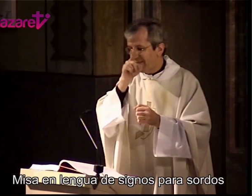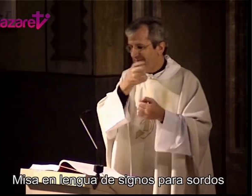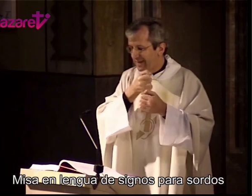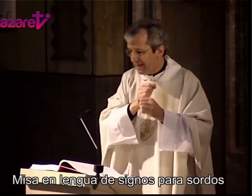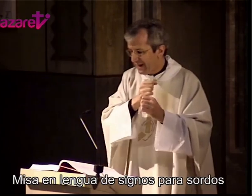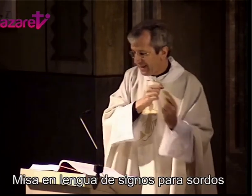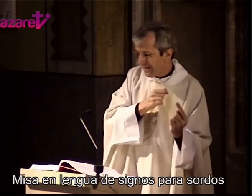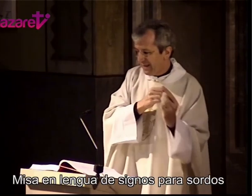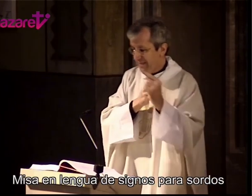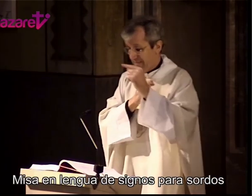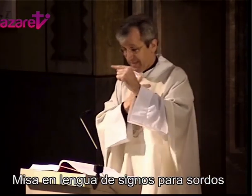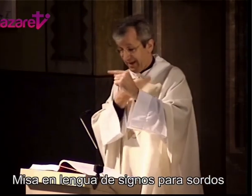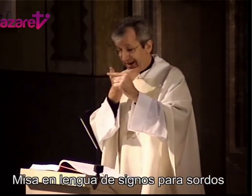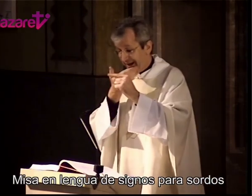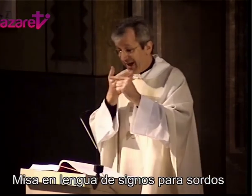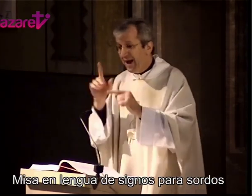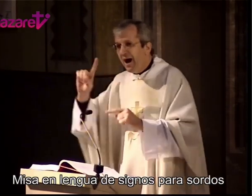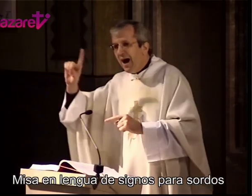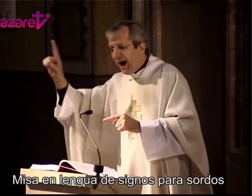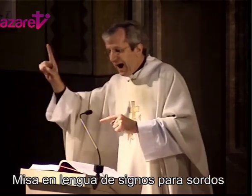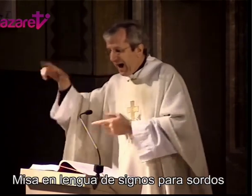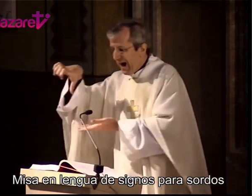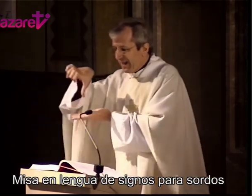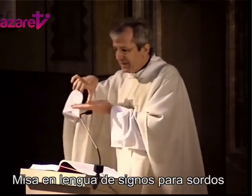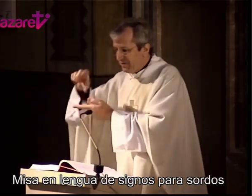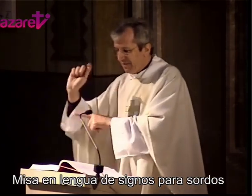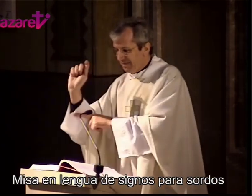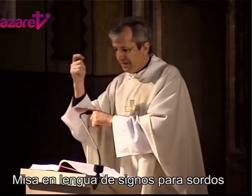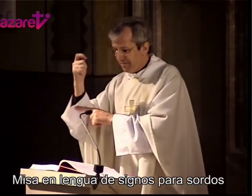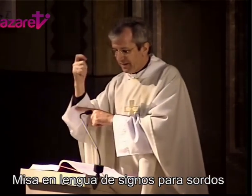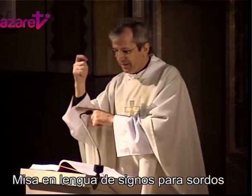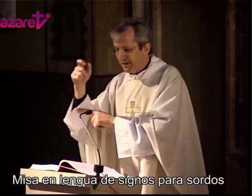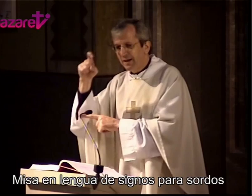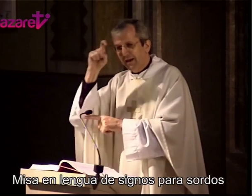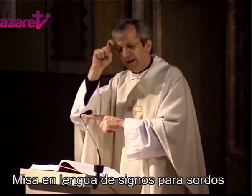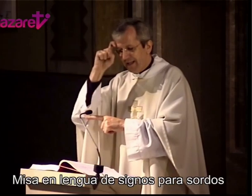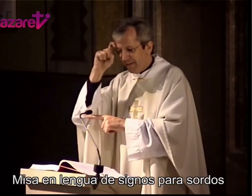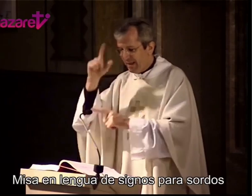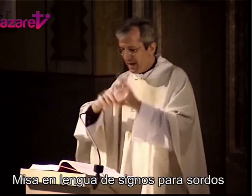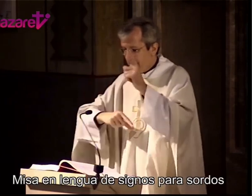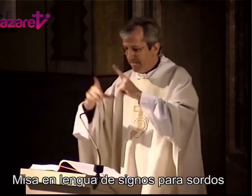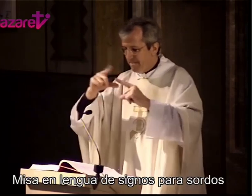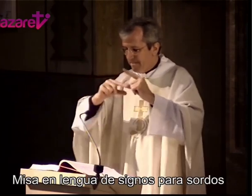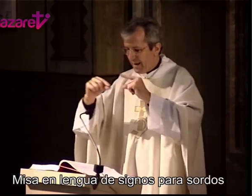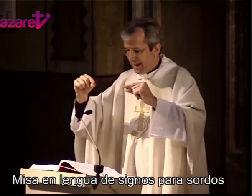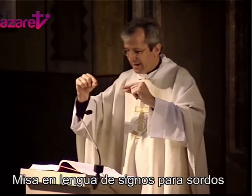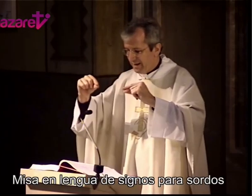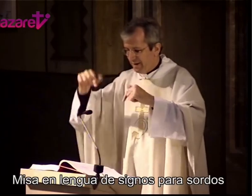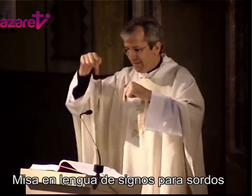de Nazaret, de Galilea, a la ciudad de David, llamada Belén,